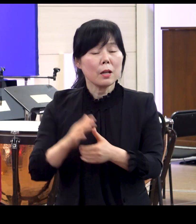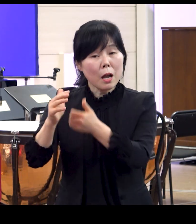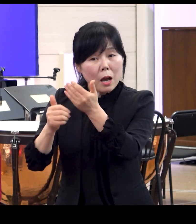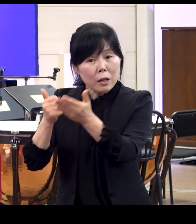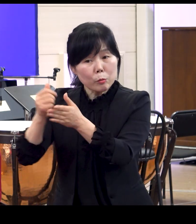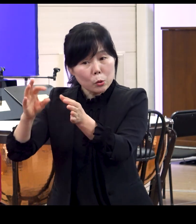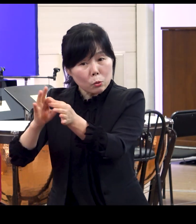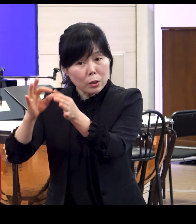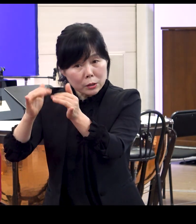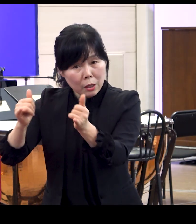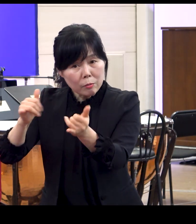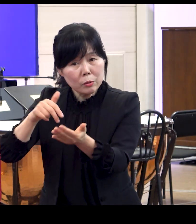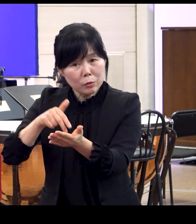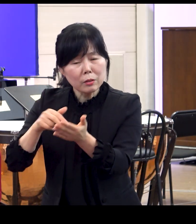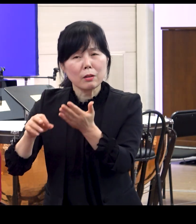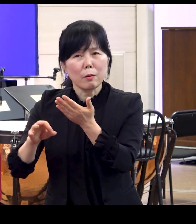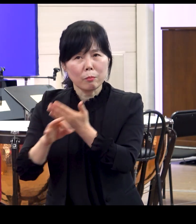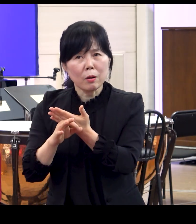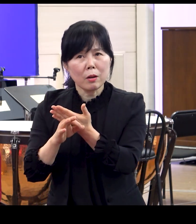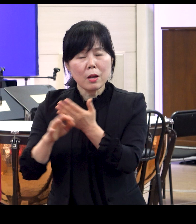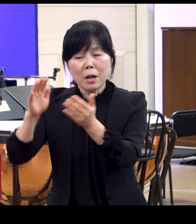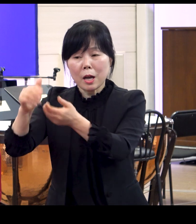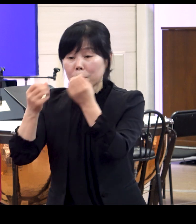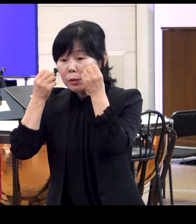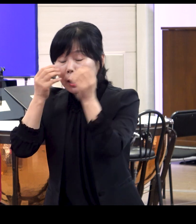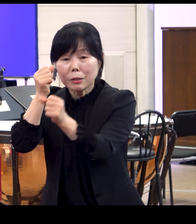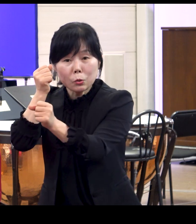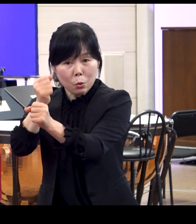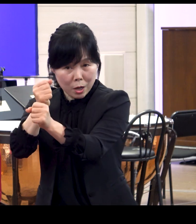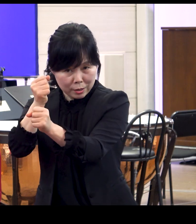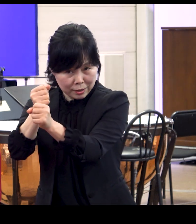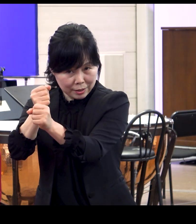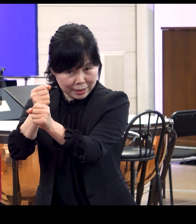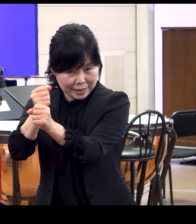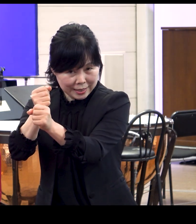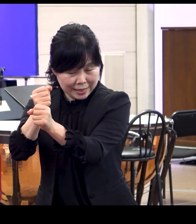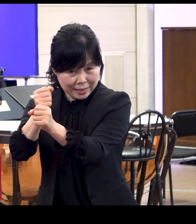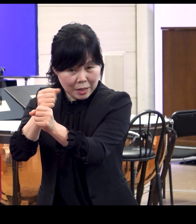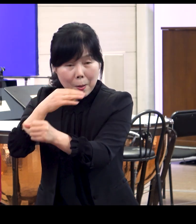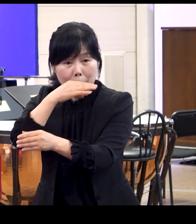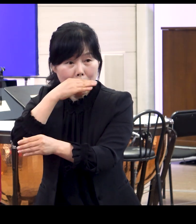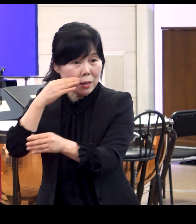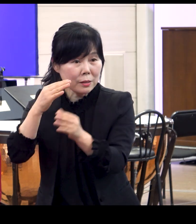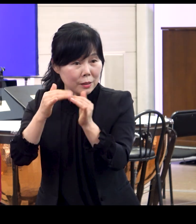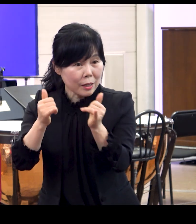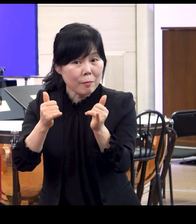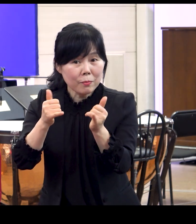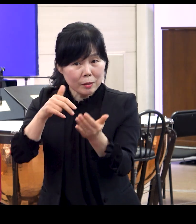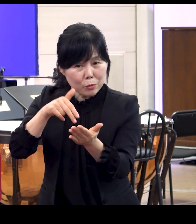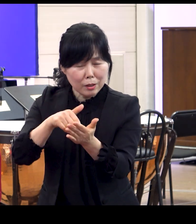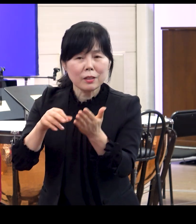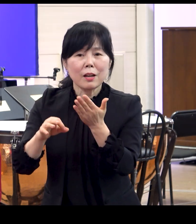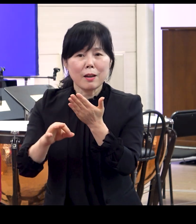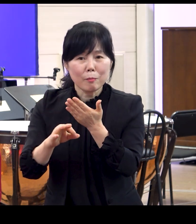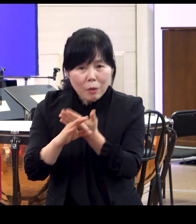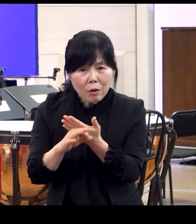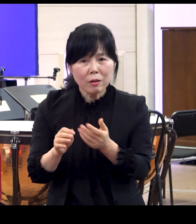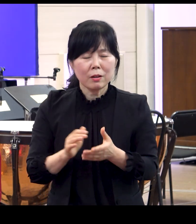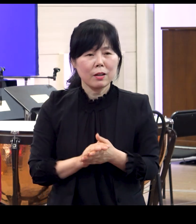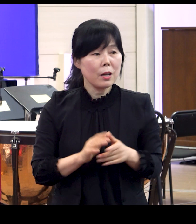우리가 정말 하나님의 사람이라고 한다면, 아니 하나님이 창조하신 제대로 된 인간이라고